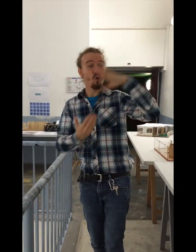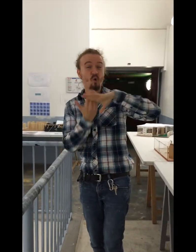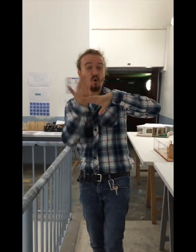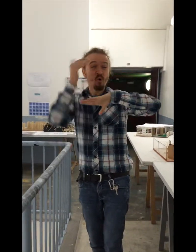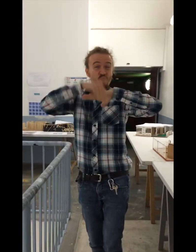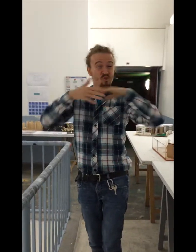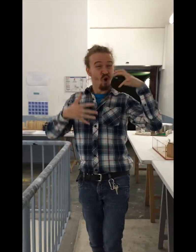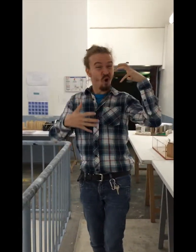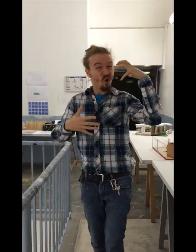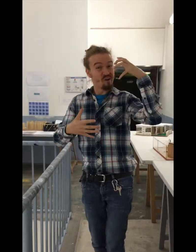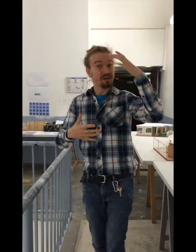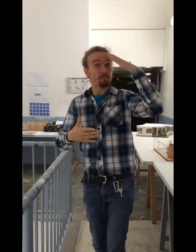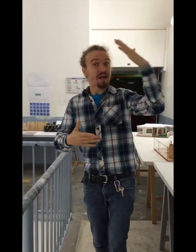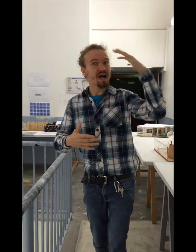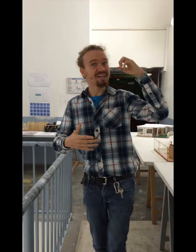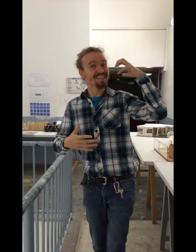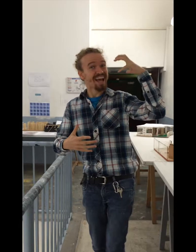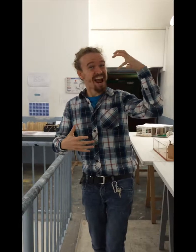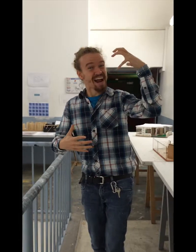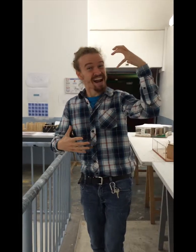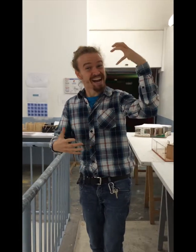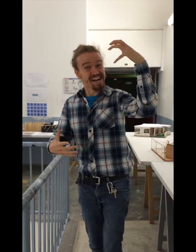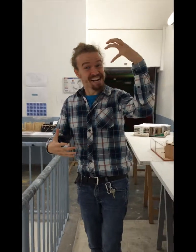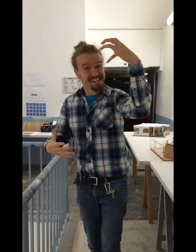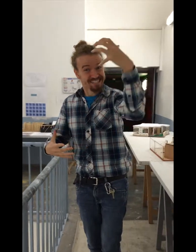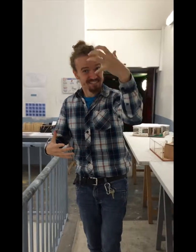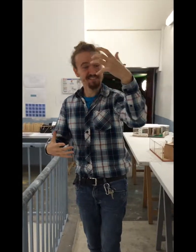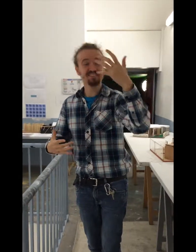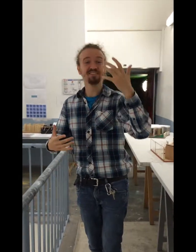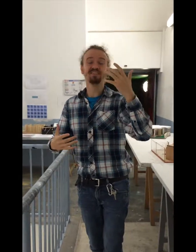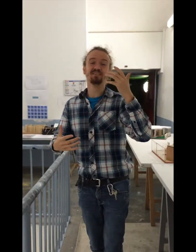qu'il vente, qu'il fasse un soleil d'été très important.